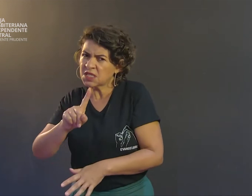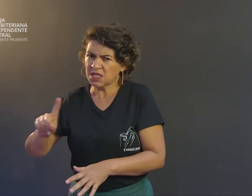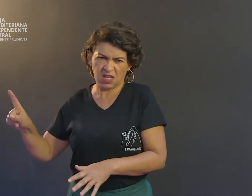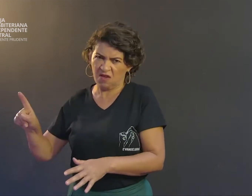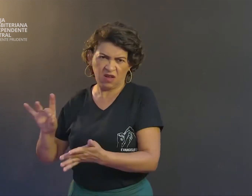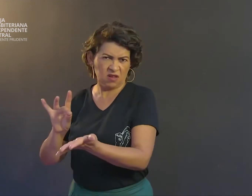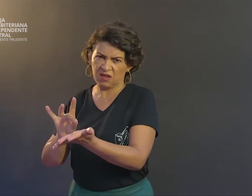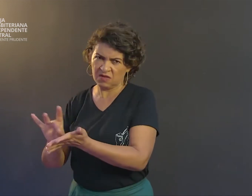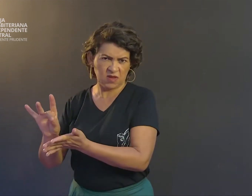Nossos